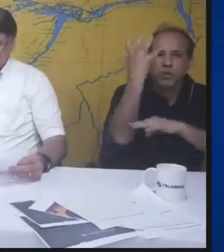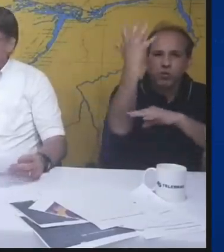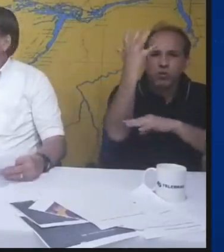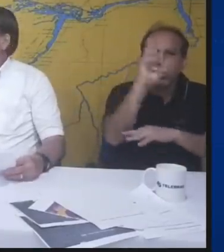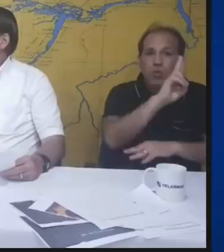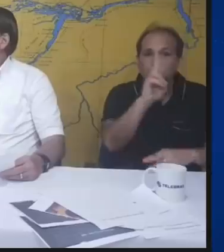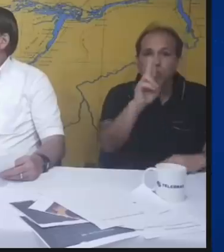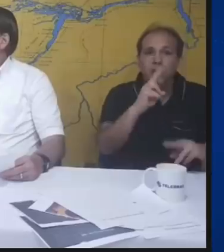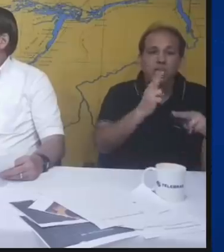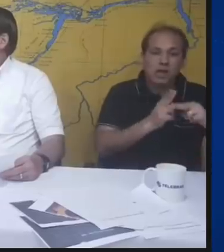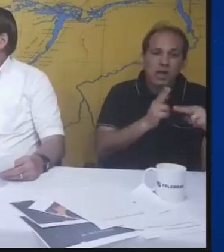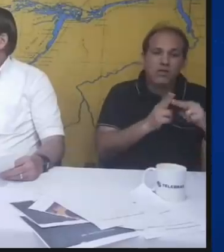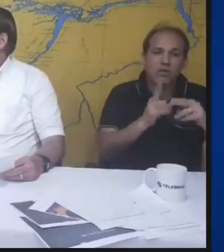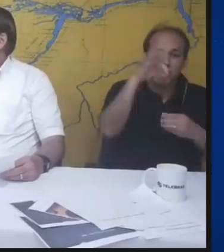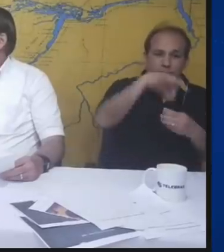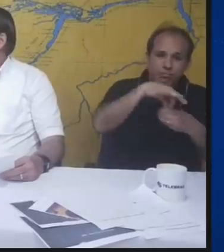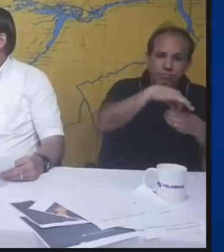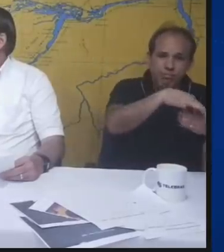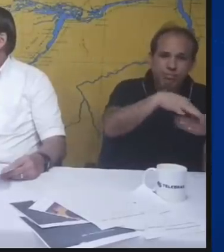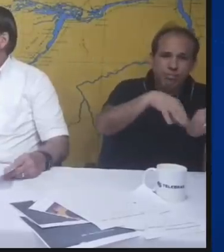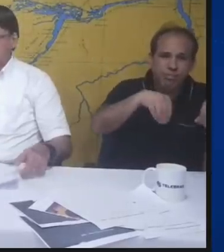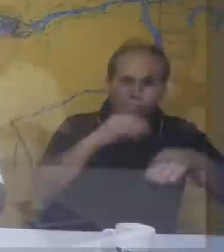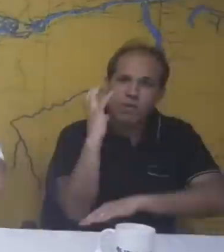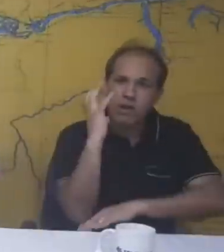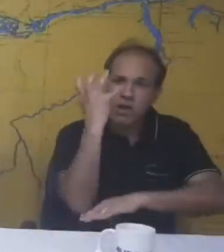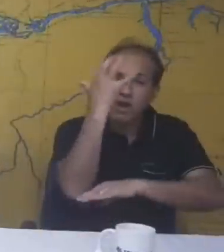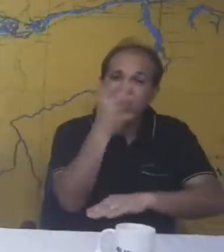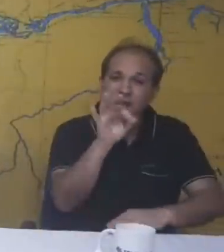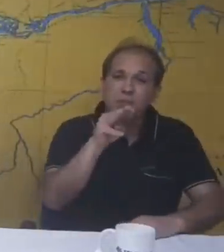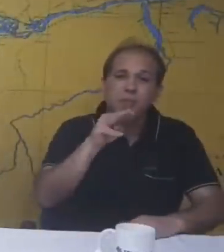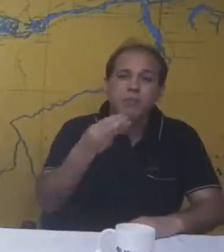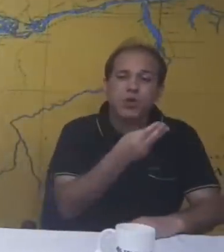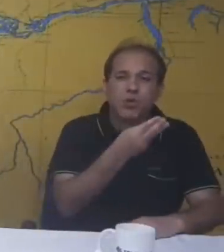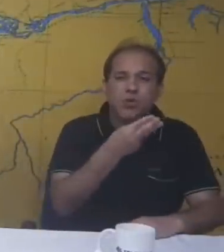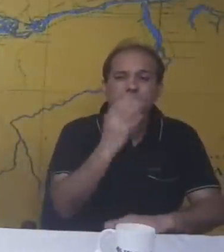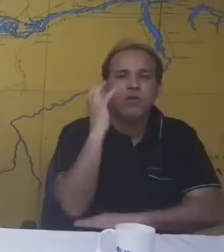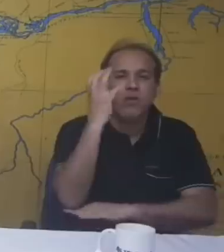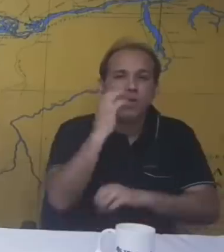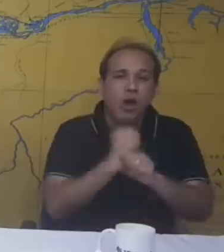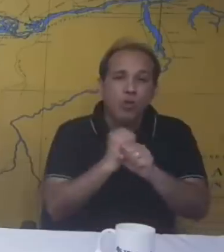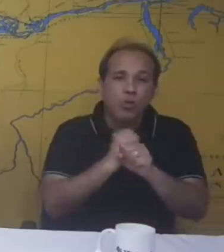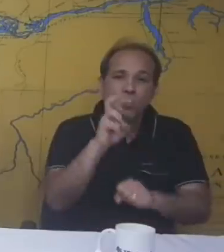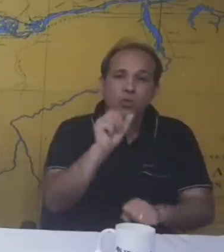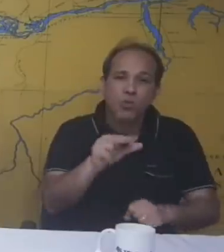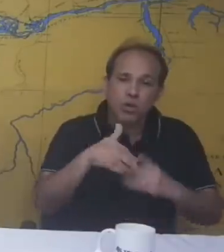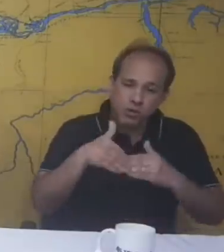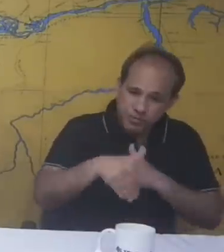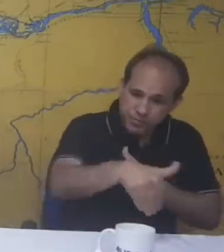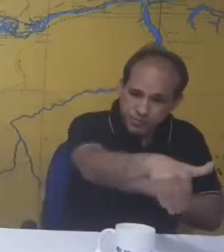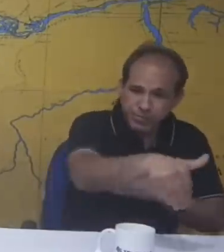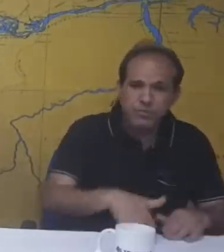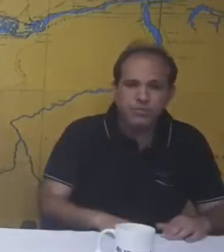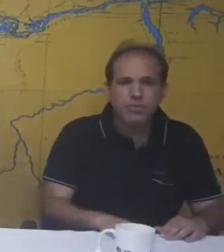7h30. Para 10 milhões de árvores ao longo de 5 anos. E são árvores,